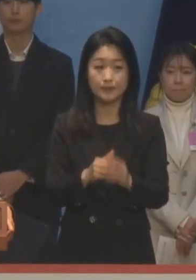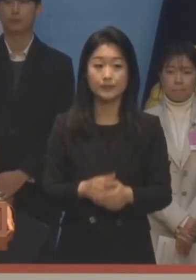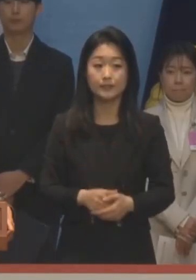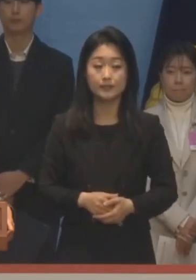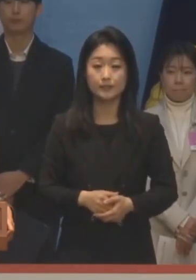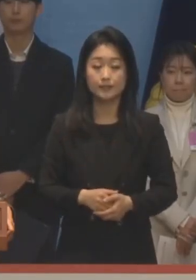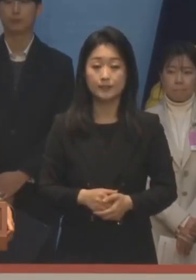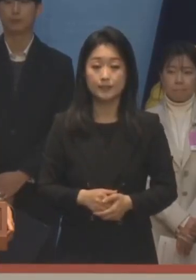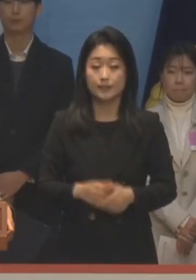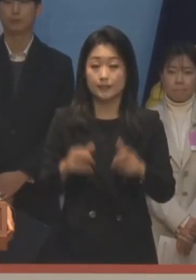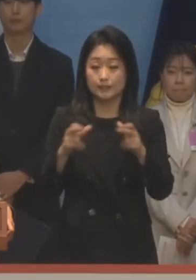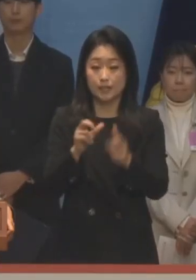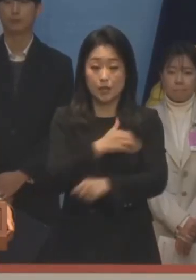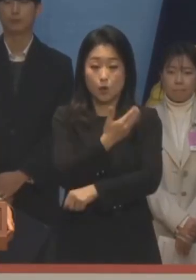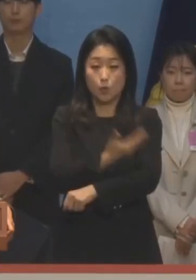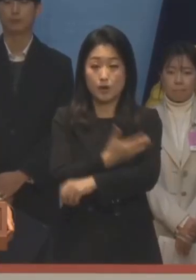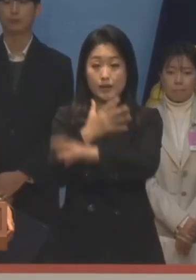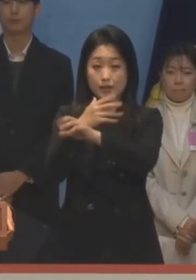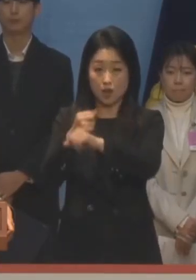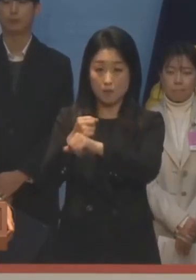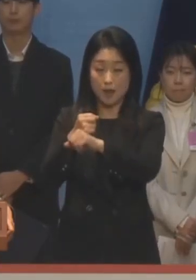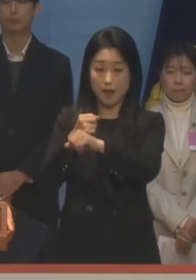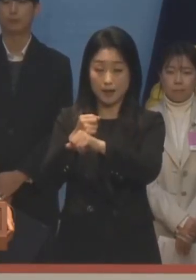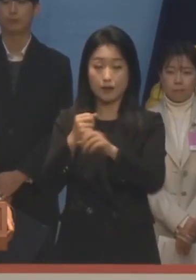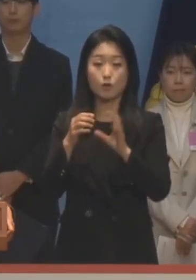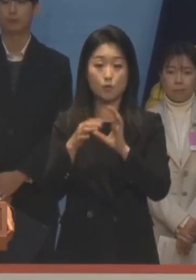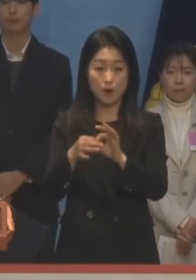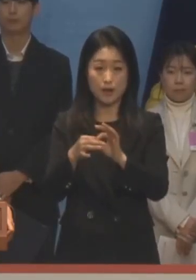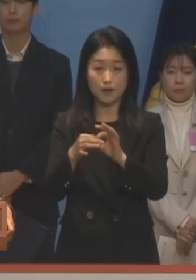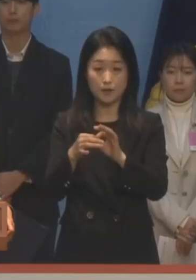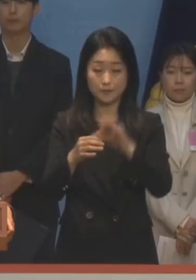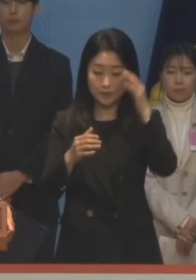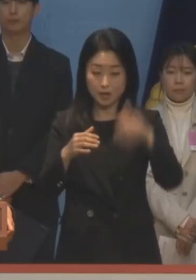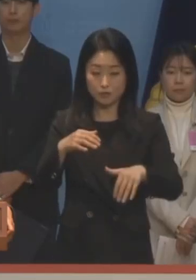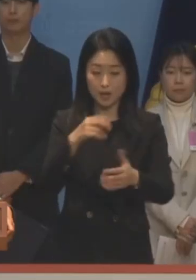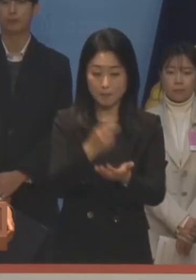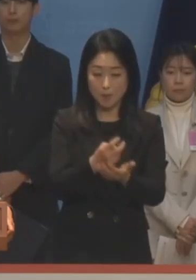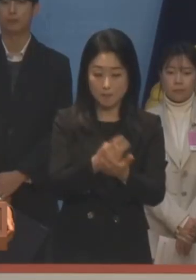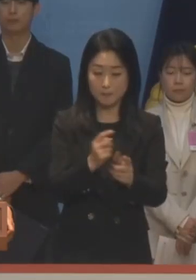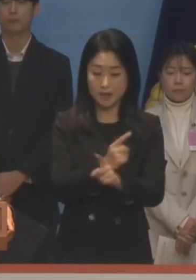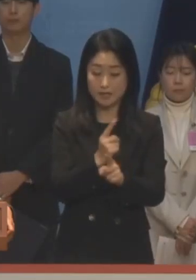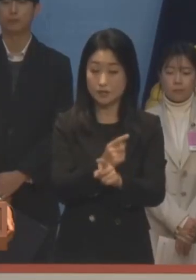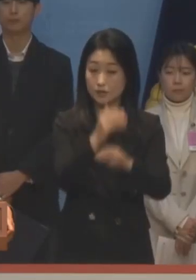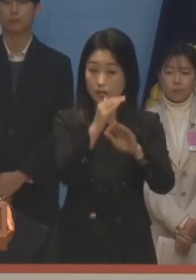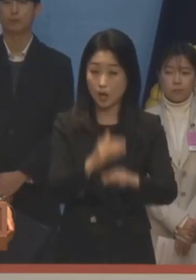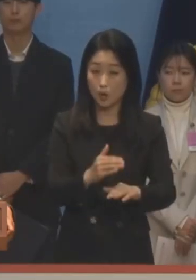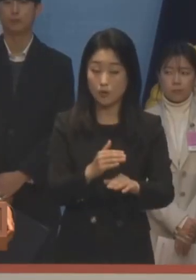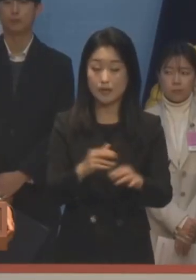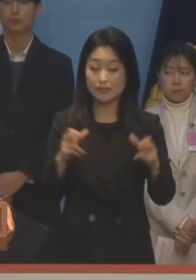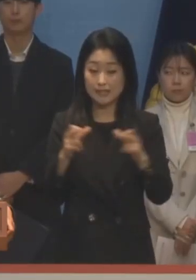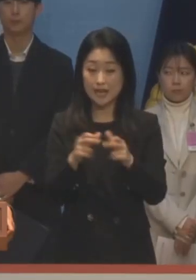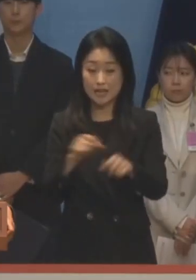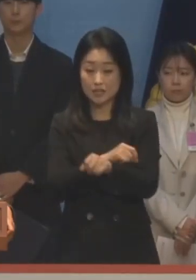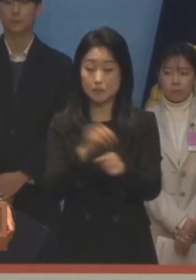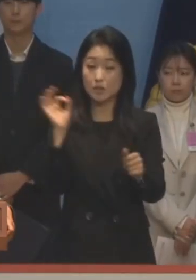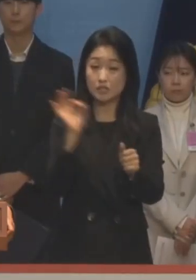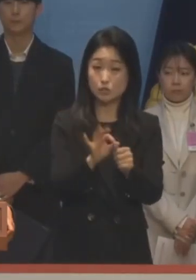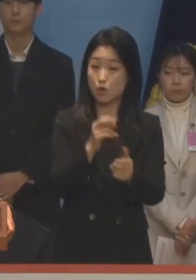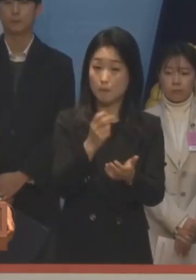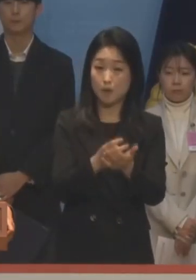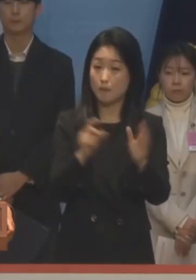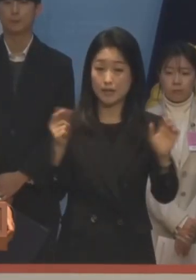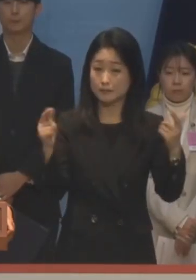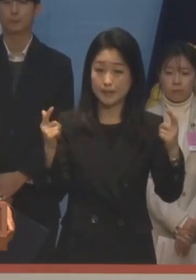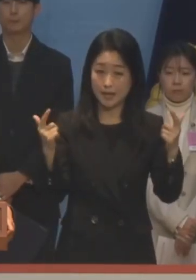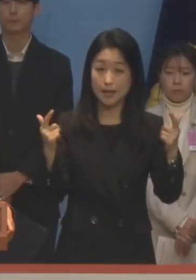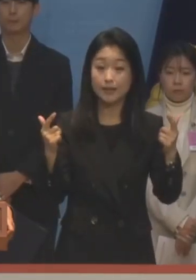장애인 권리협약 세트법은 장애인을 위해 특별히 지원하기 위한 법 개정이